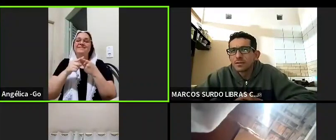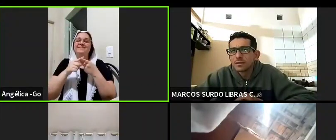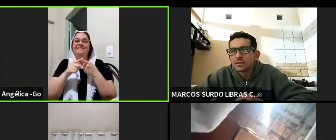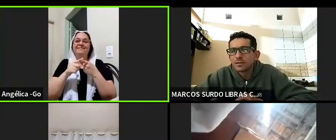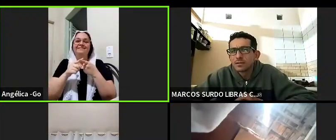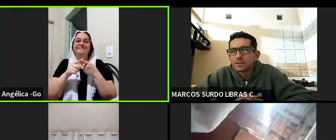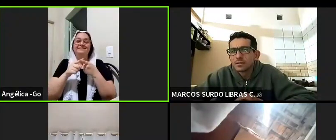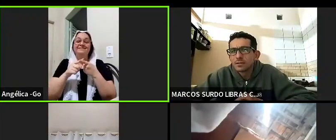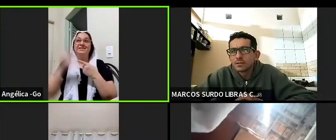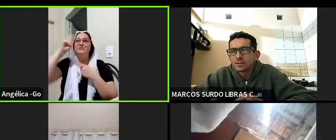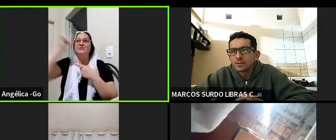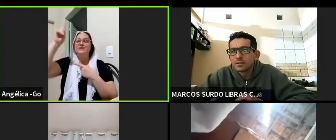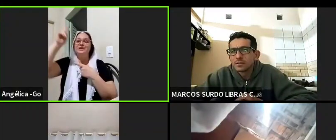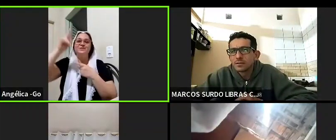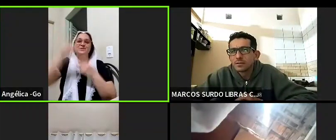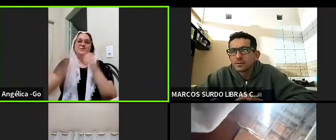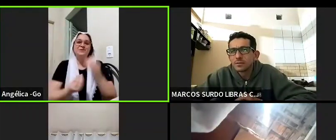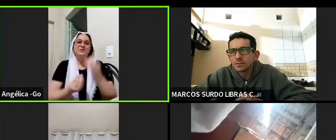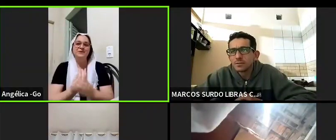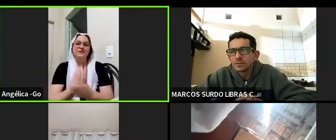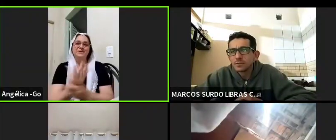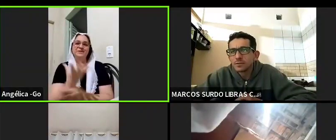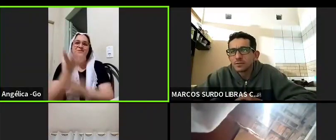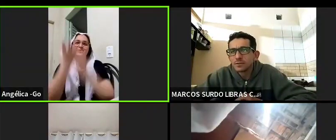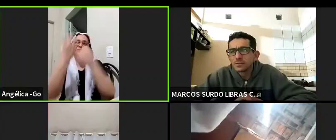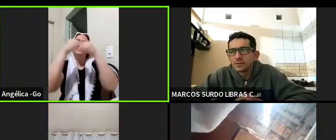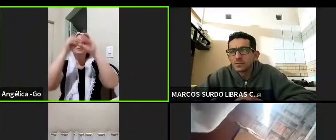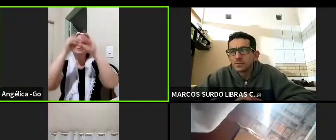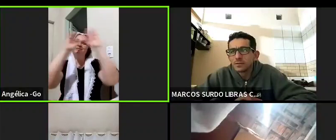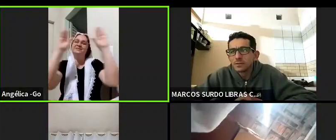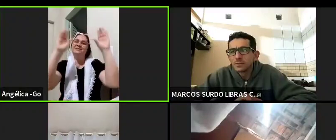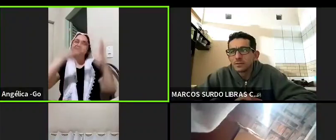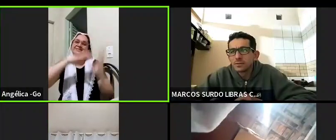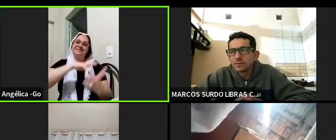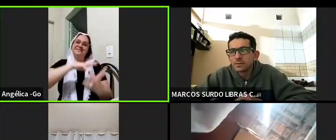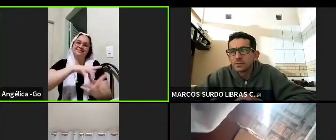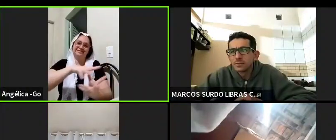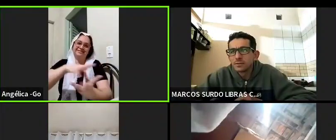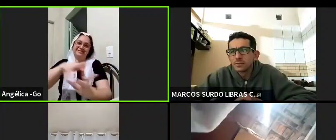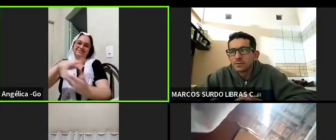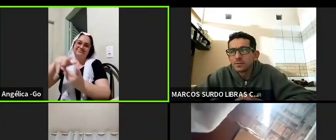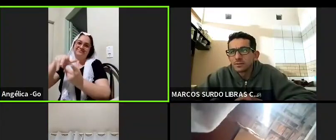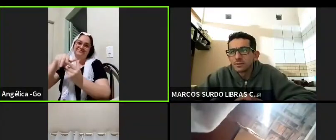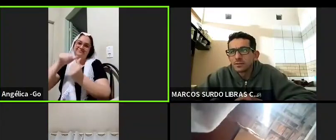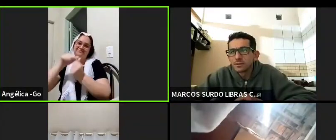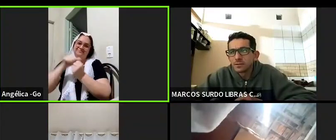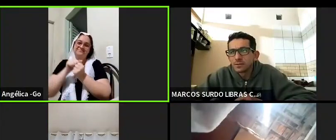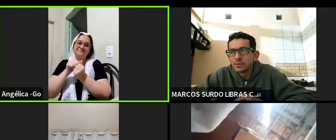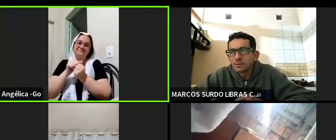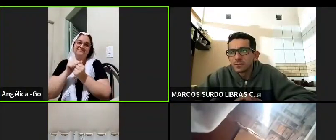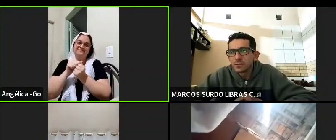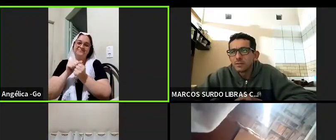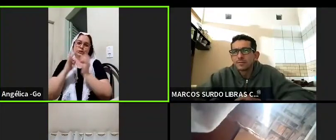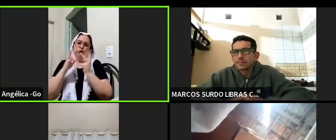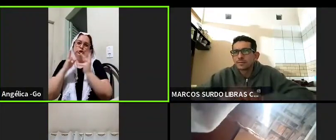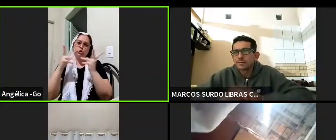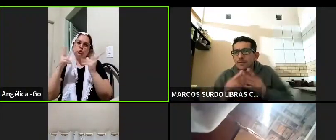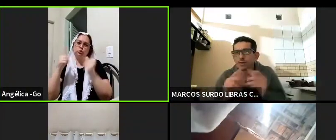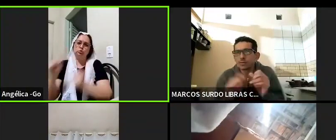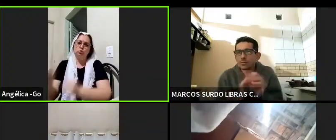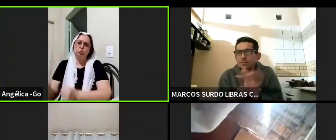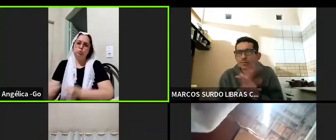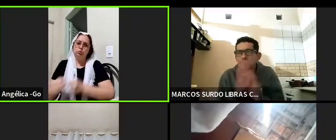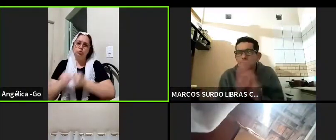dele. E não deixará vacilar o teu pé. Porque aquele que te guarda não tosquenejará. Ele não dorme, ele